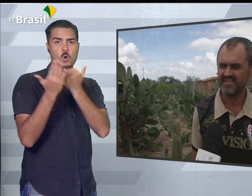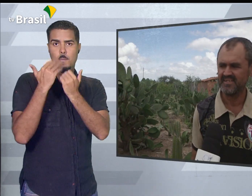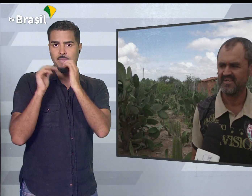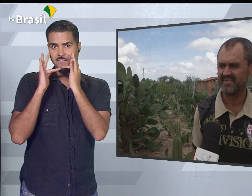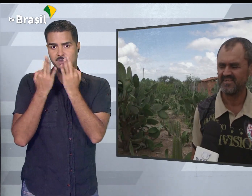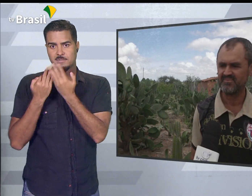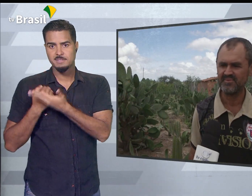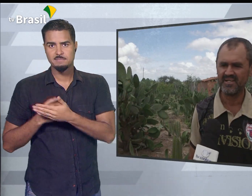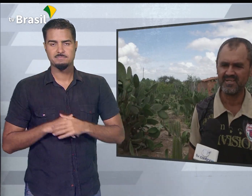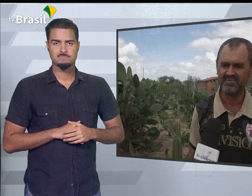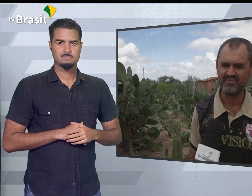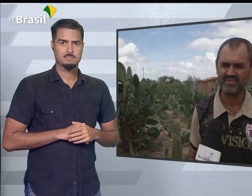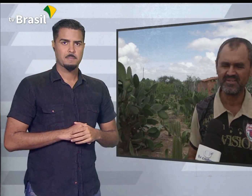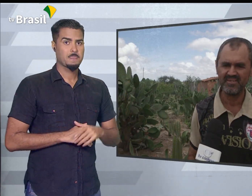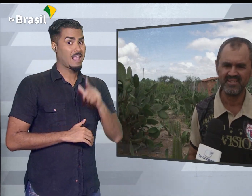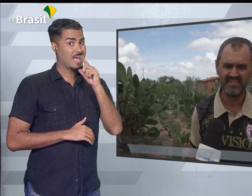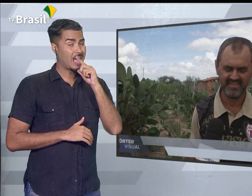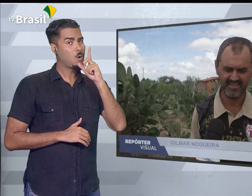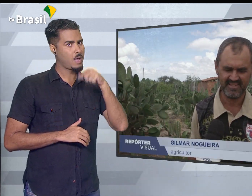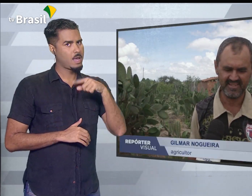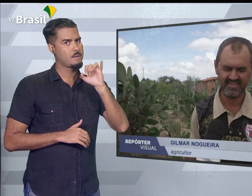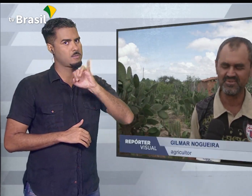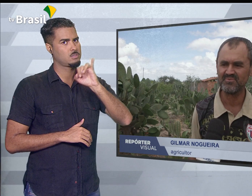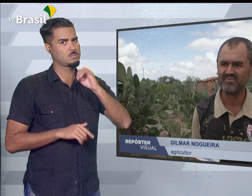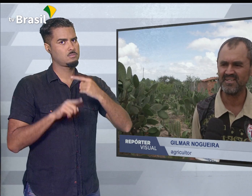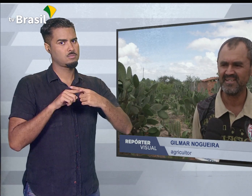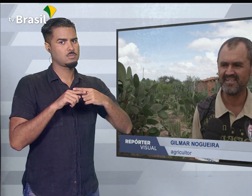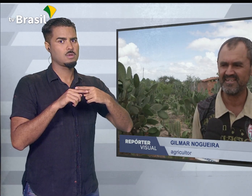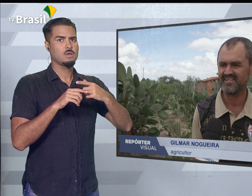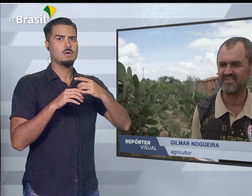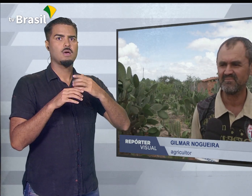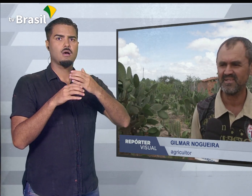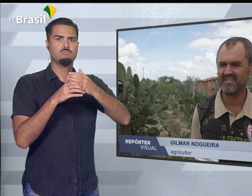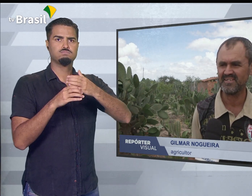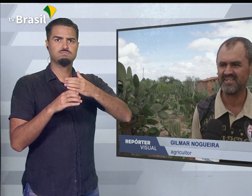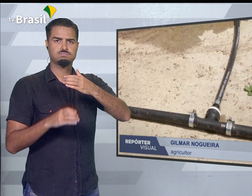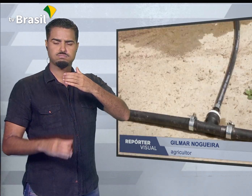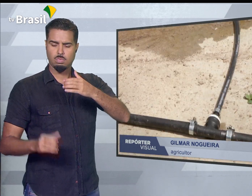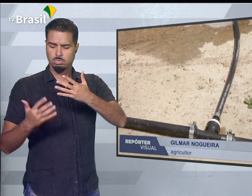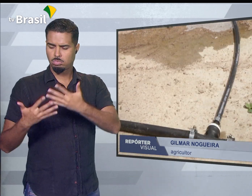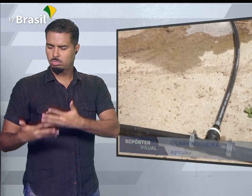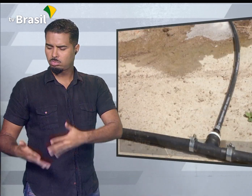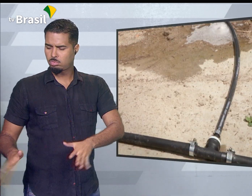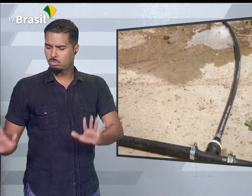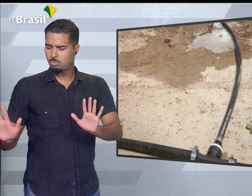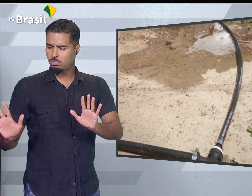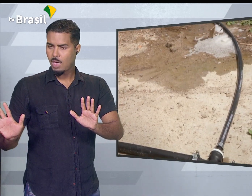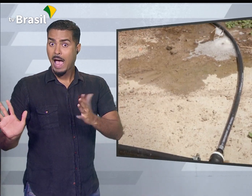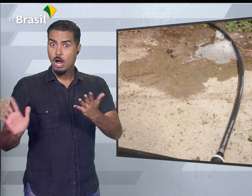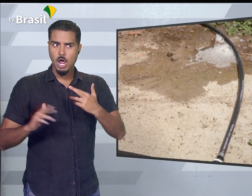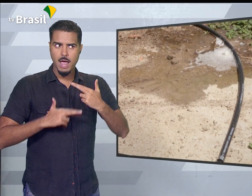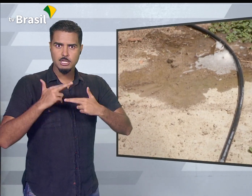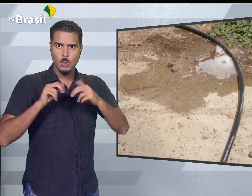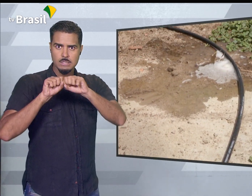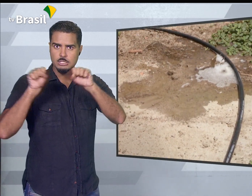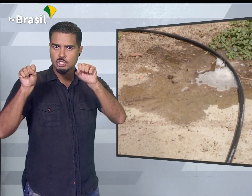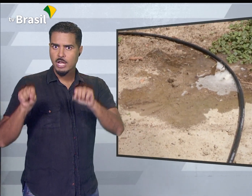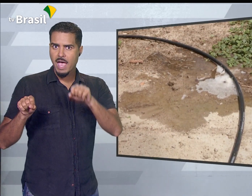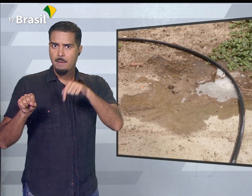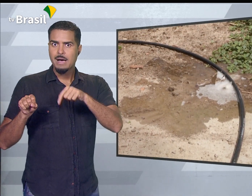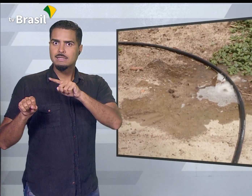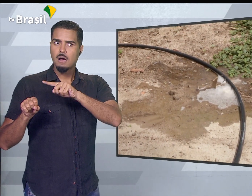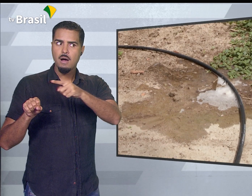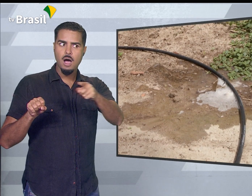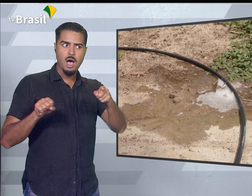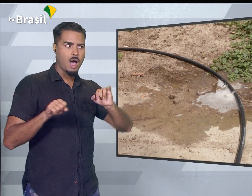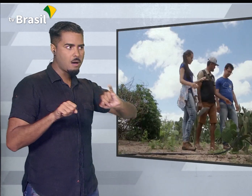água tinha um buraco no chão que ela sumia ali, né? Era toda perdida. E hoje a gente está aproveitando todas